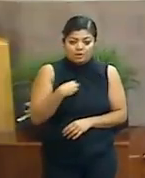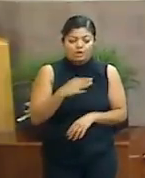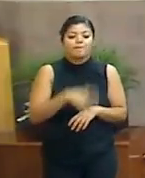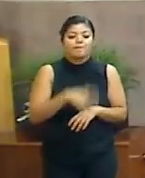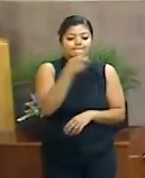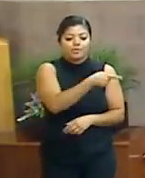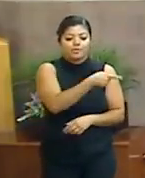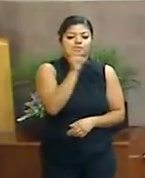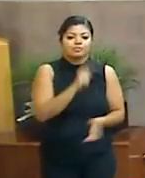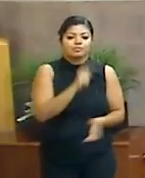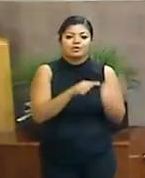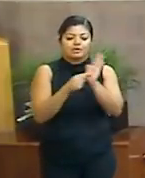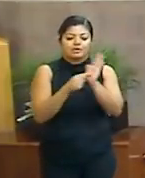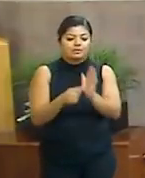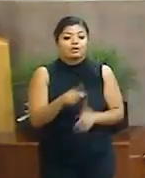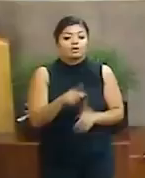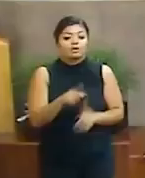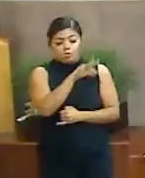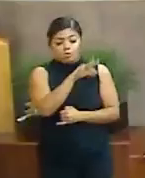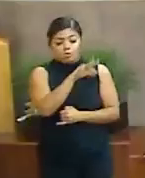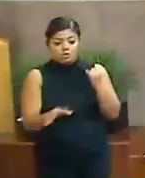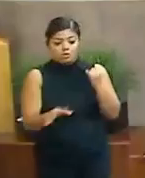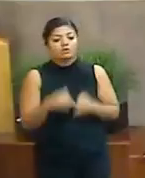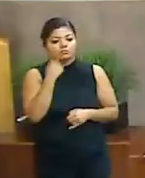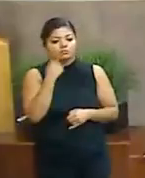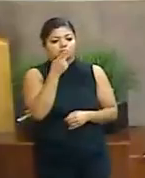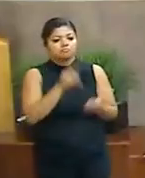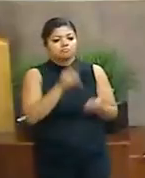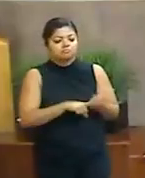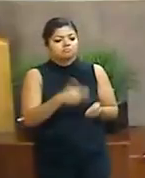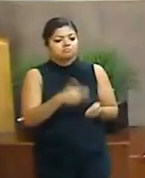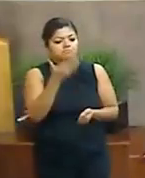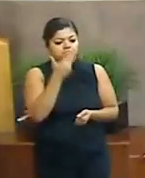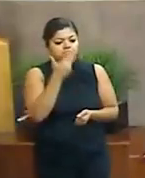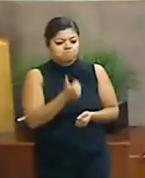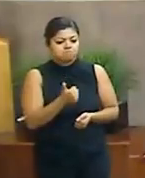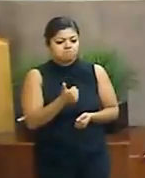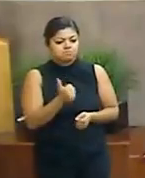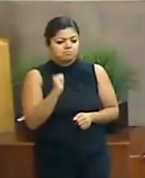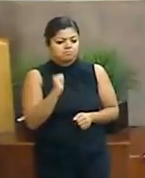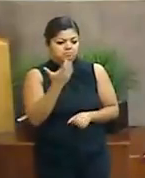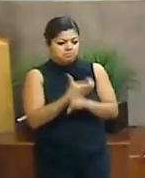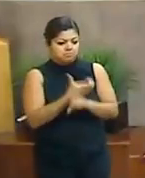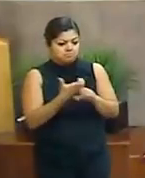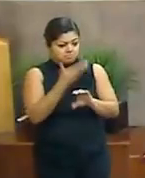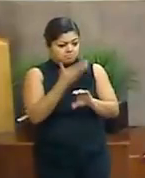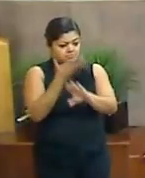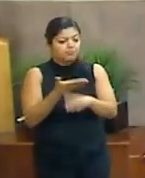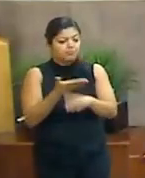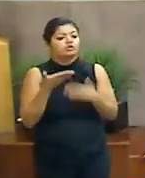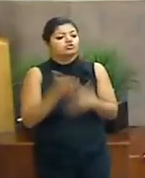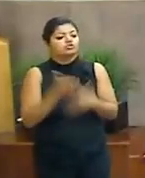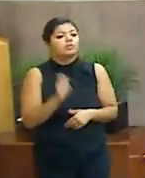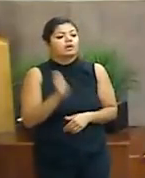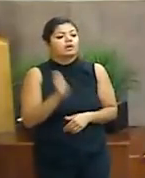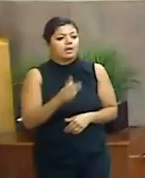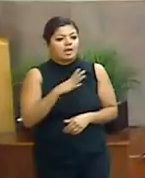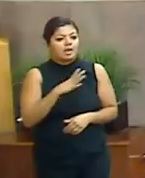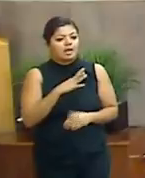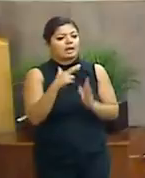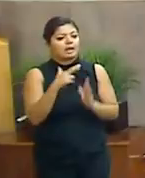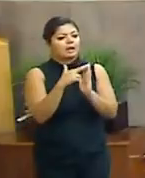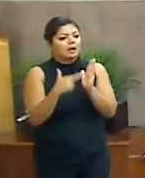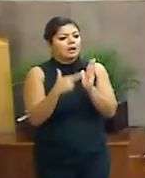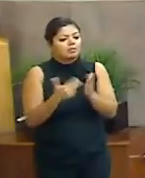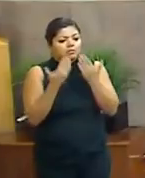argumentos por último se tiraron de inoperantes las afirmaciones genéricas que plasmó sobre la existencia de una norma para